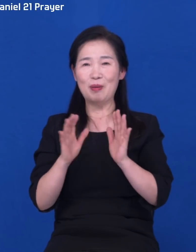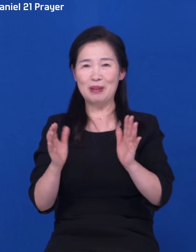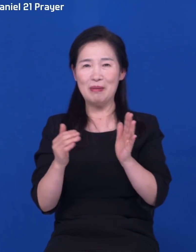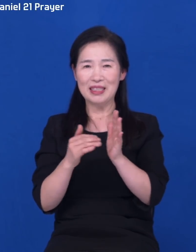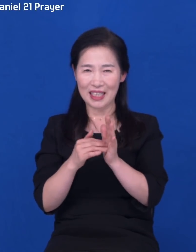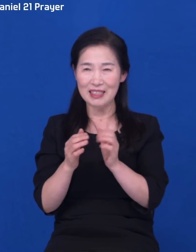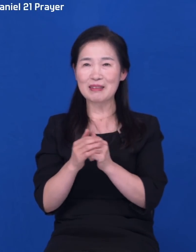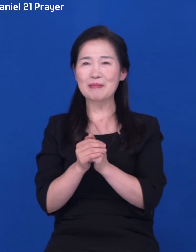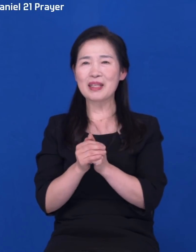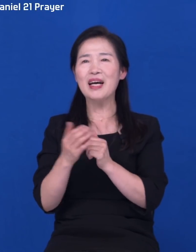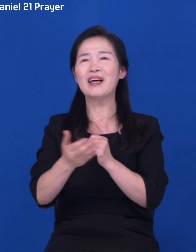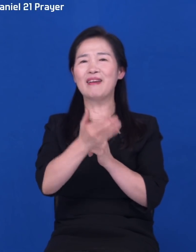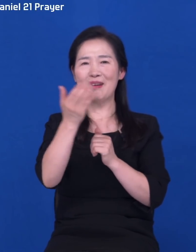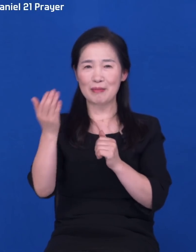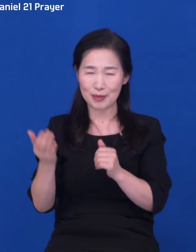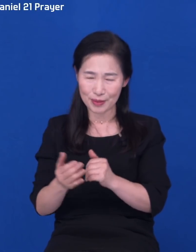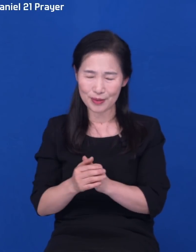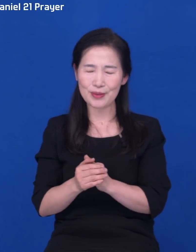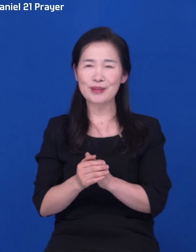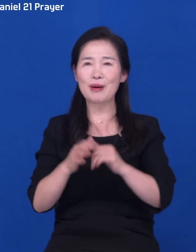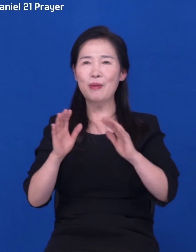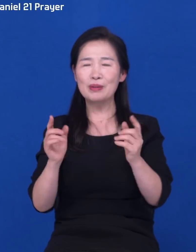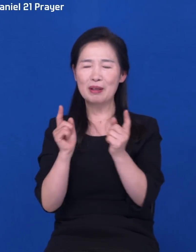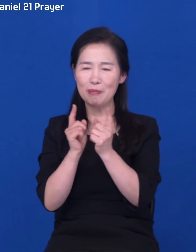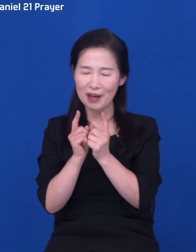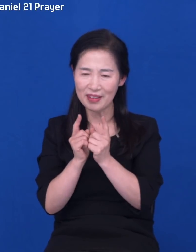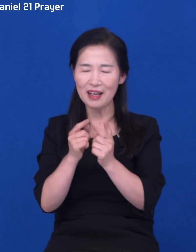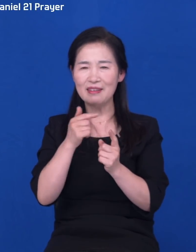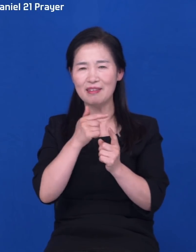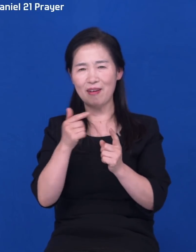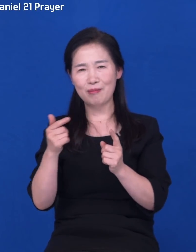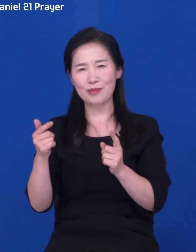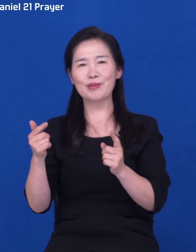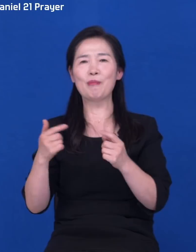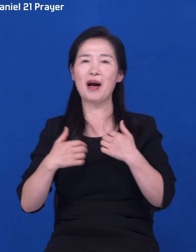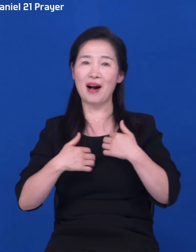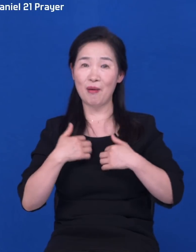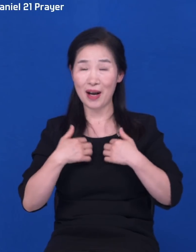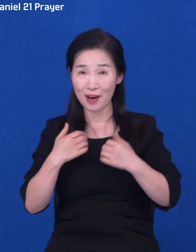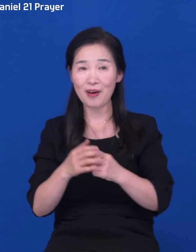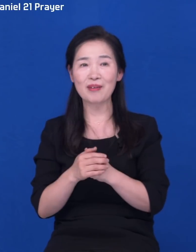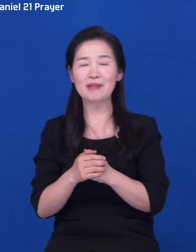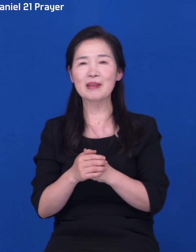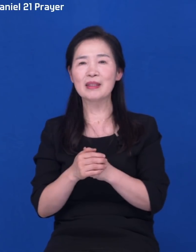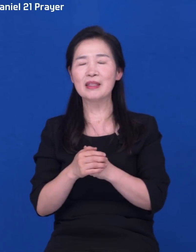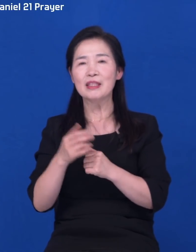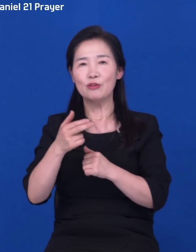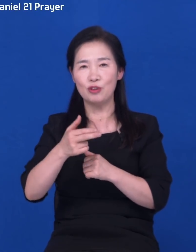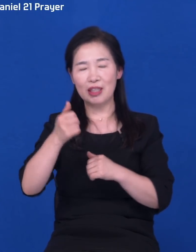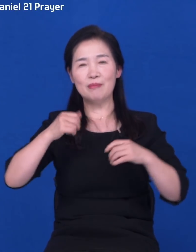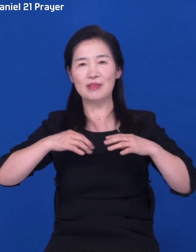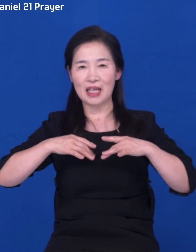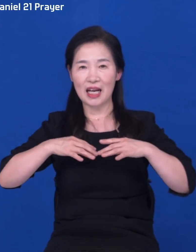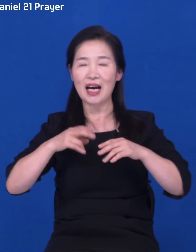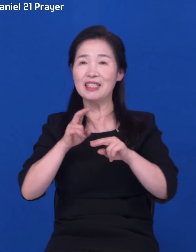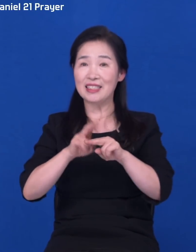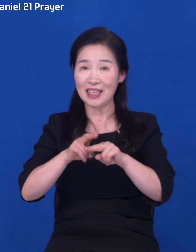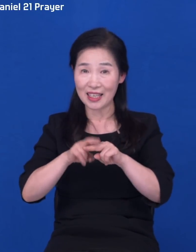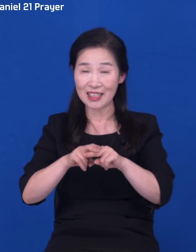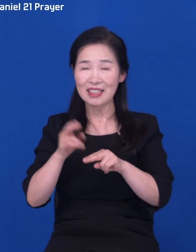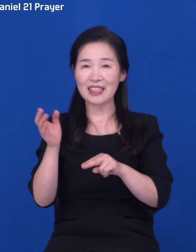하겠습니다. 여러분, 오늘 너무 만나뵈서 반갑고요. 우리가 어쨌건 주님을 자랑한 자리였기 때문에 기도로